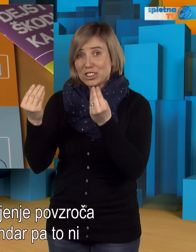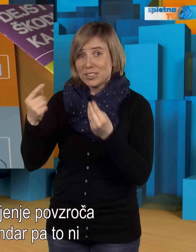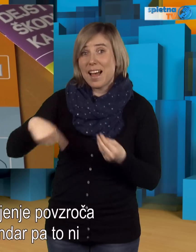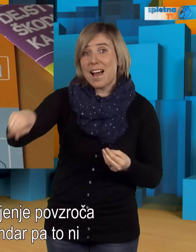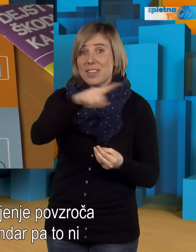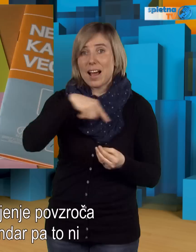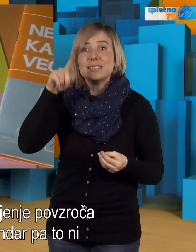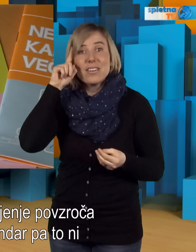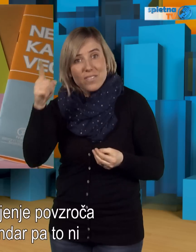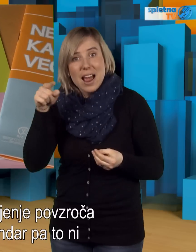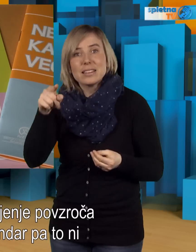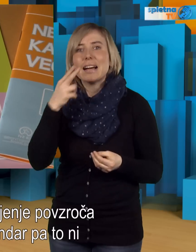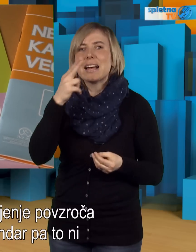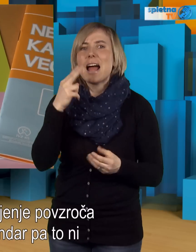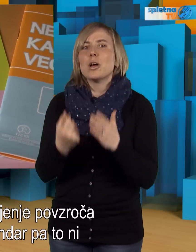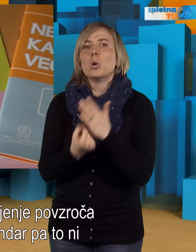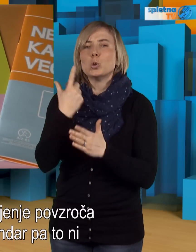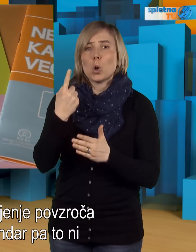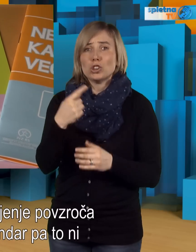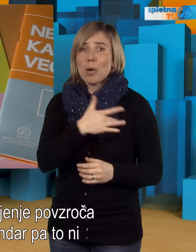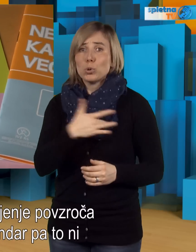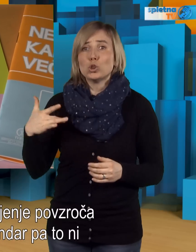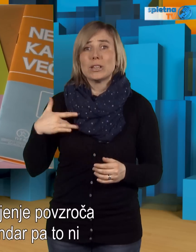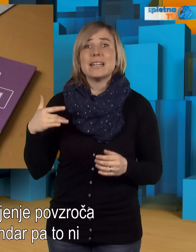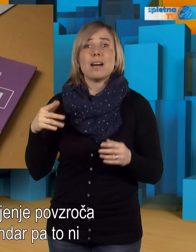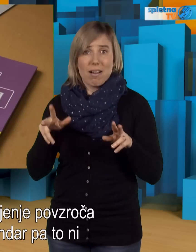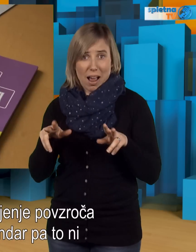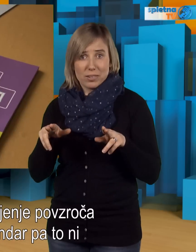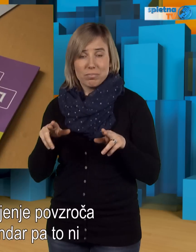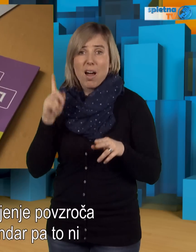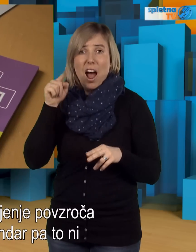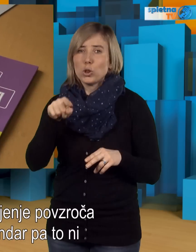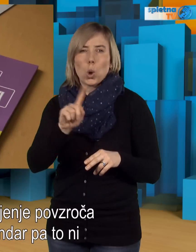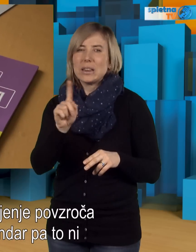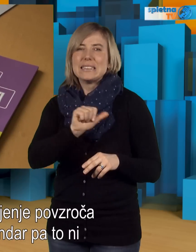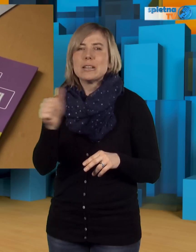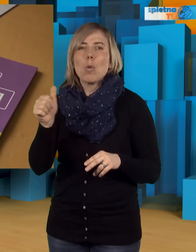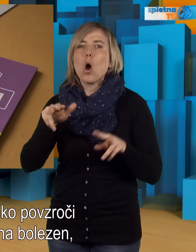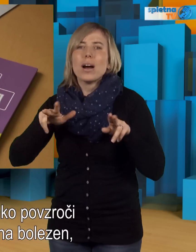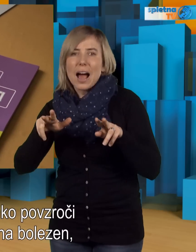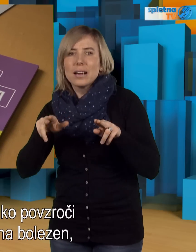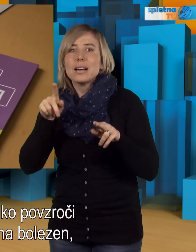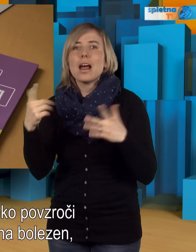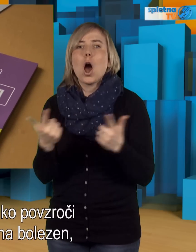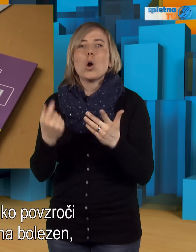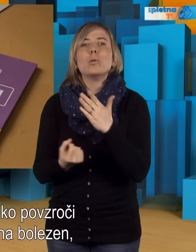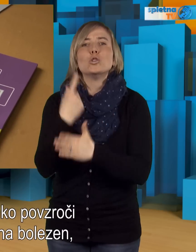Večina nas ve, da kajenje povzroča pljučnega raka, vendar to ni edini rak, ki ga lahko povzroči kajenje, niti ni